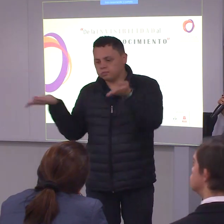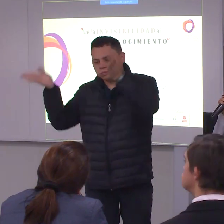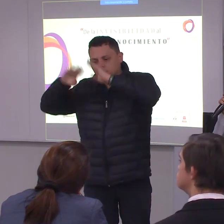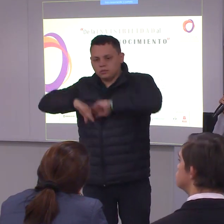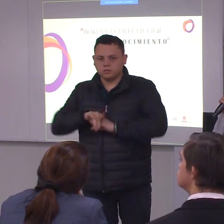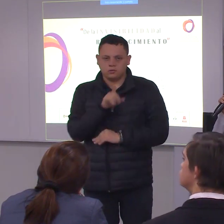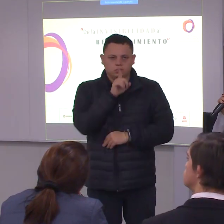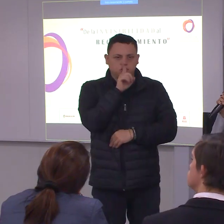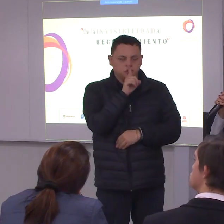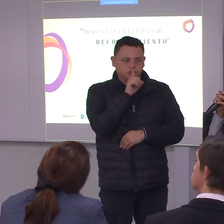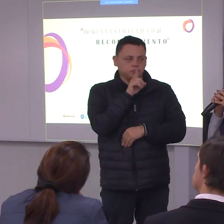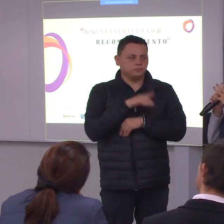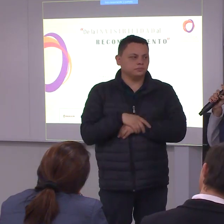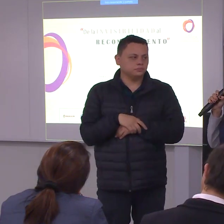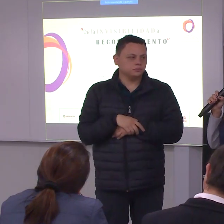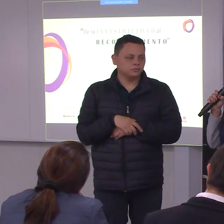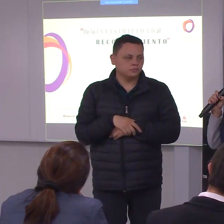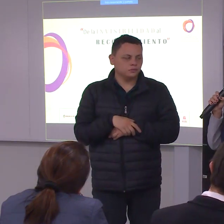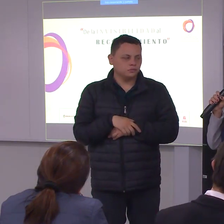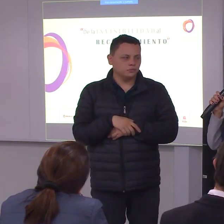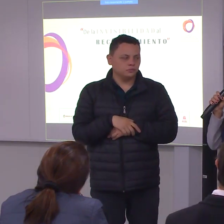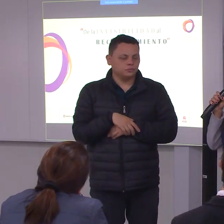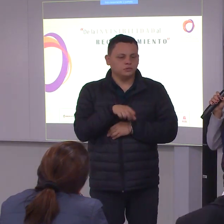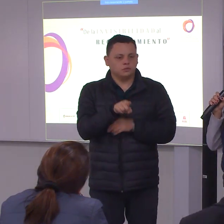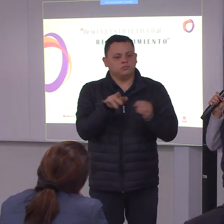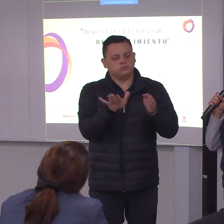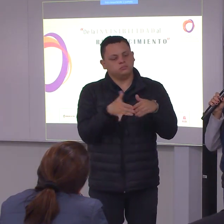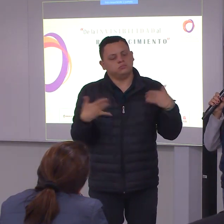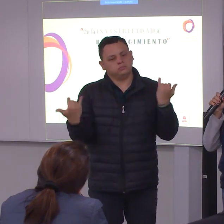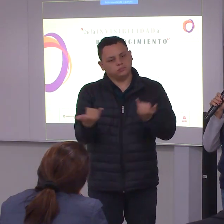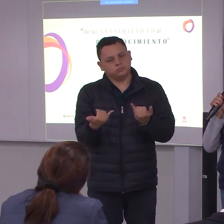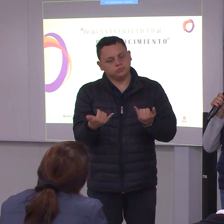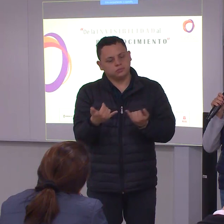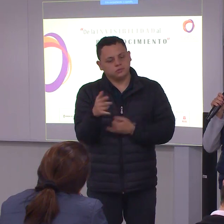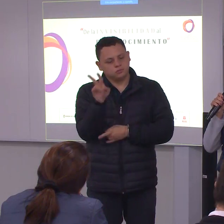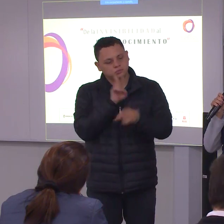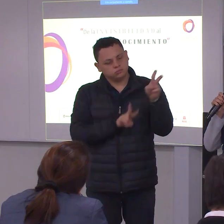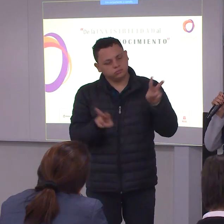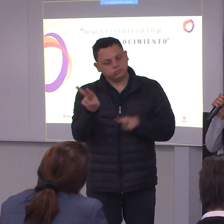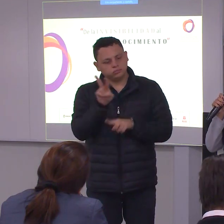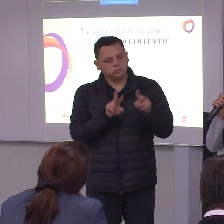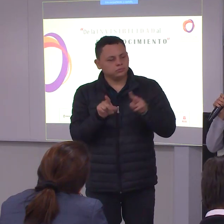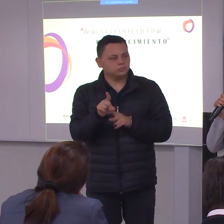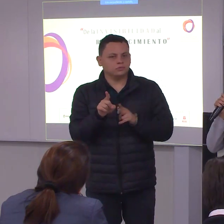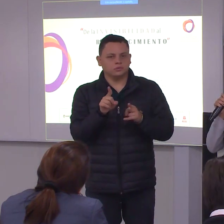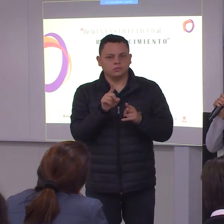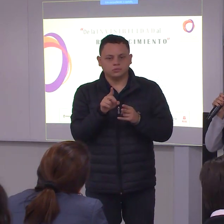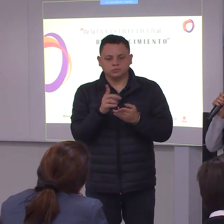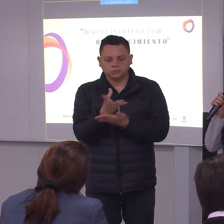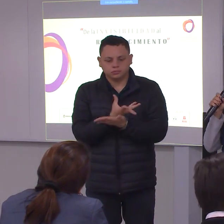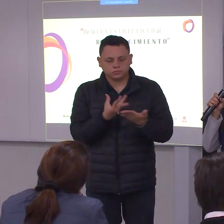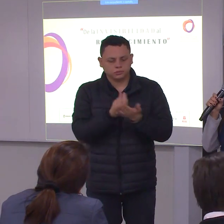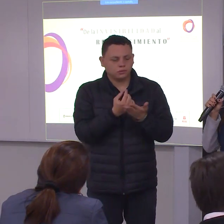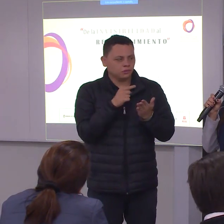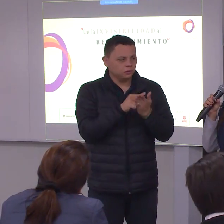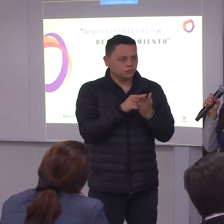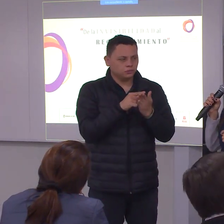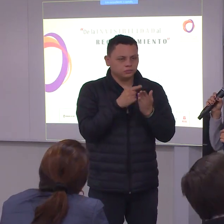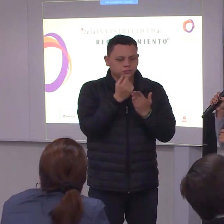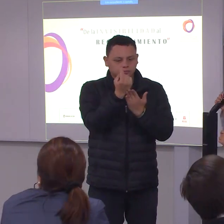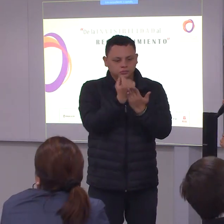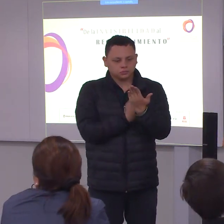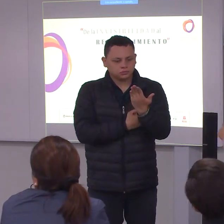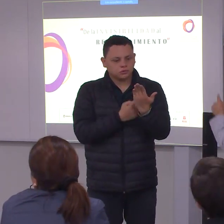silencio y esto al mirar la realidad con las con las respuestas de las encuestas no se alejó